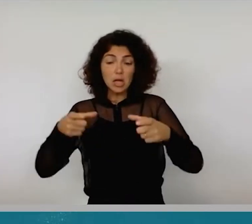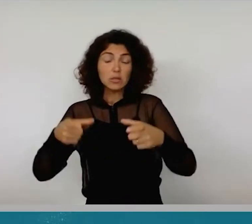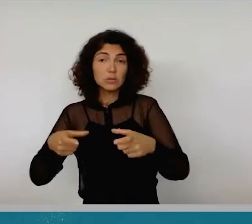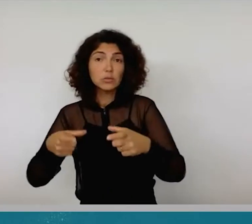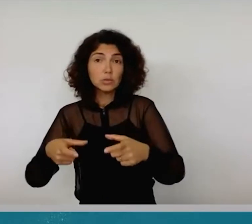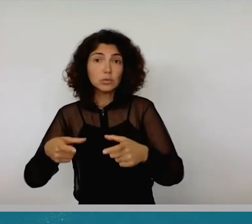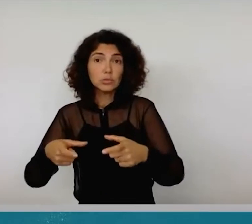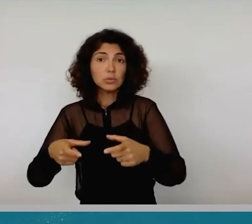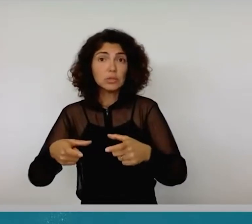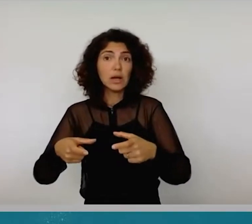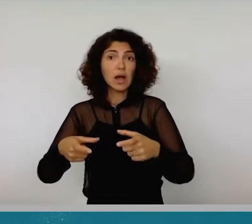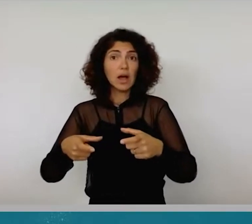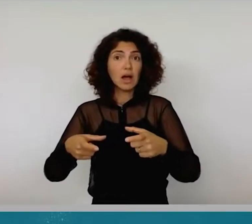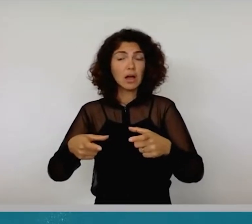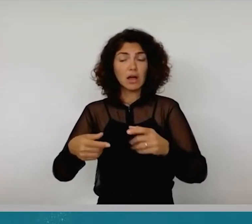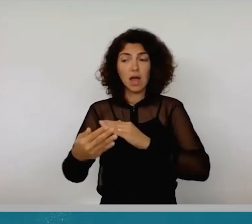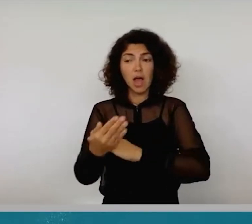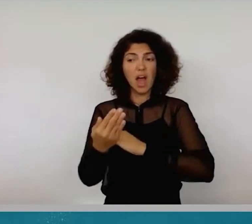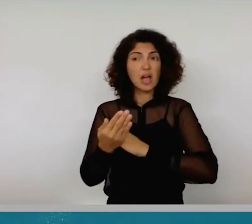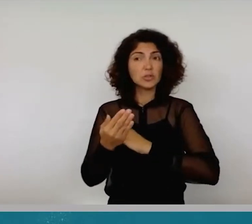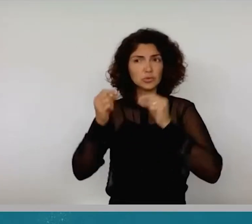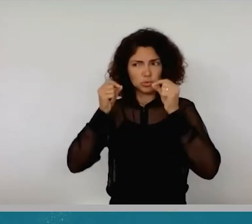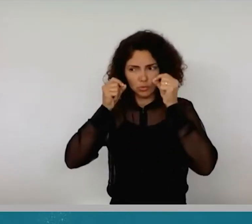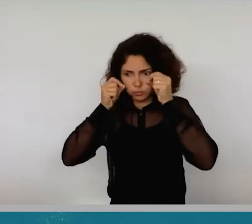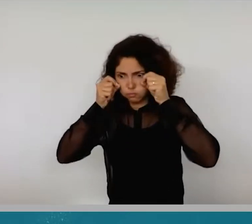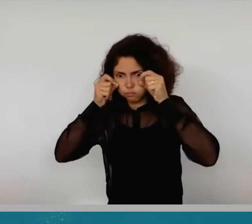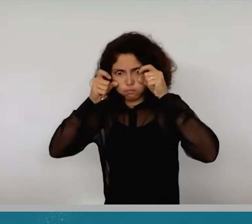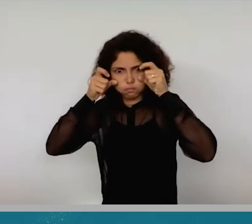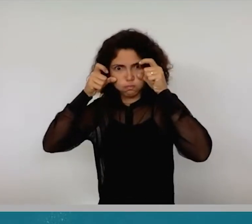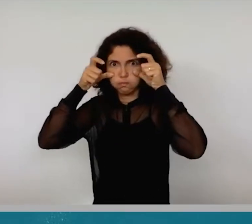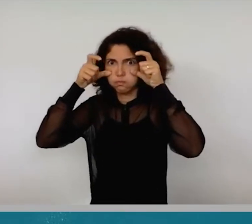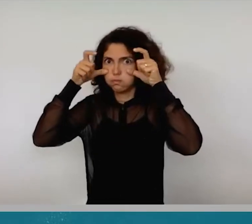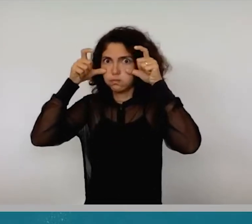de cobiça, você um dia vai cair,